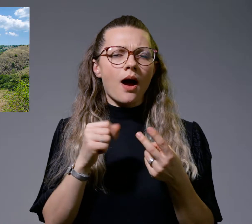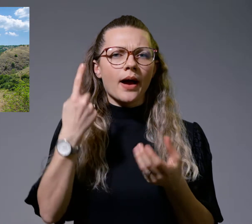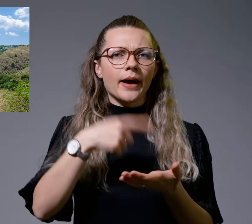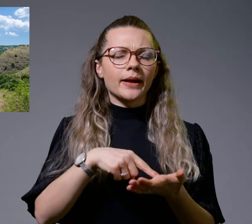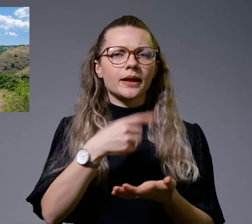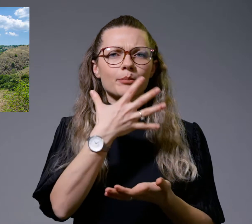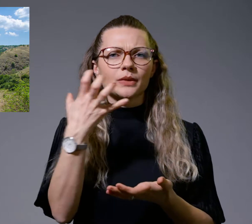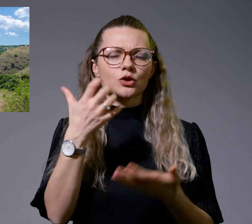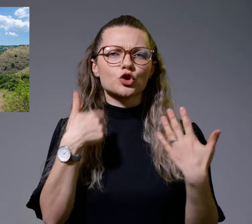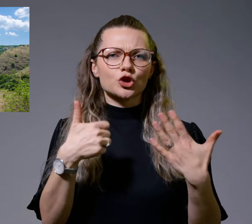1564 година до